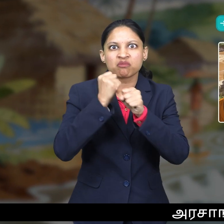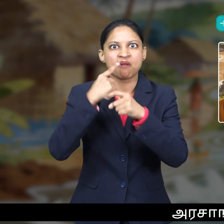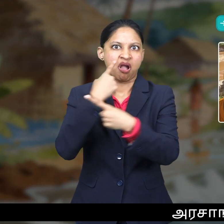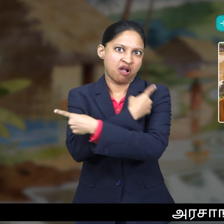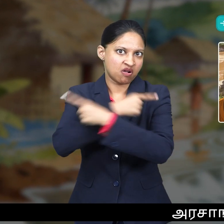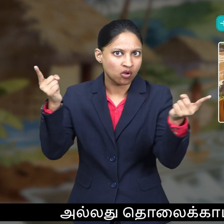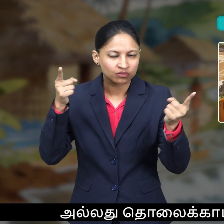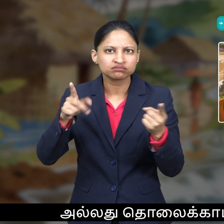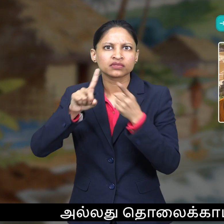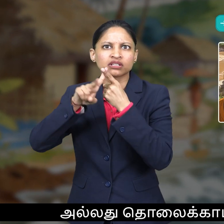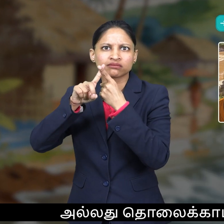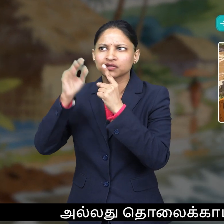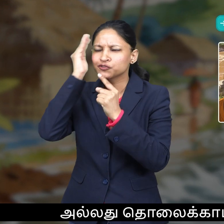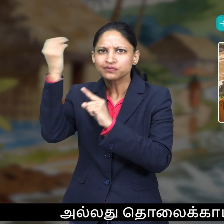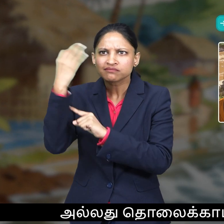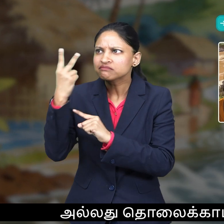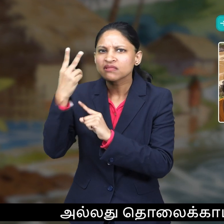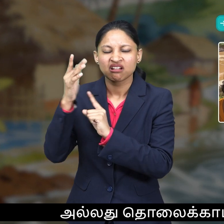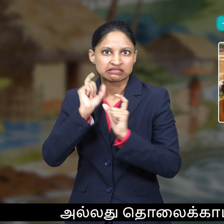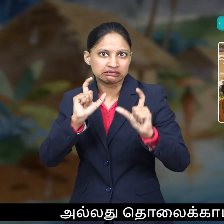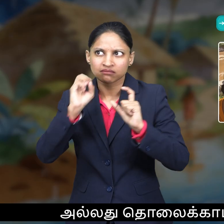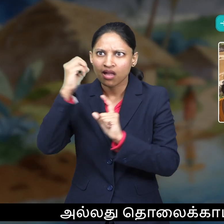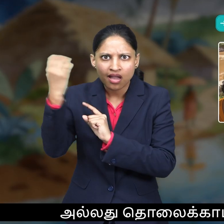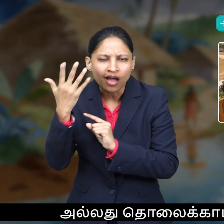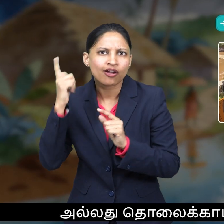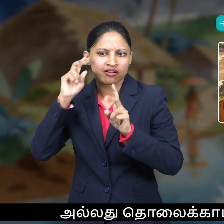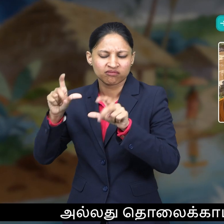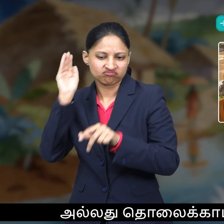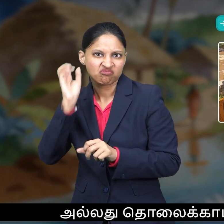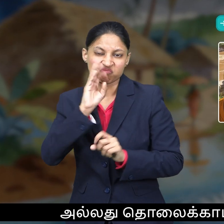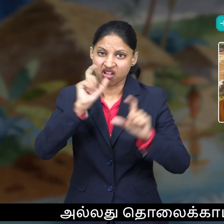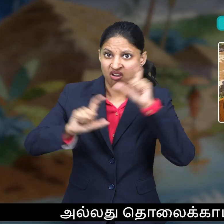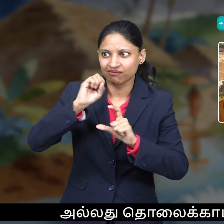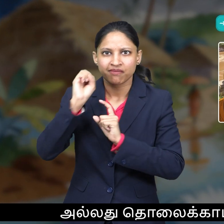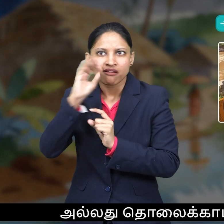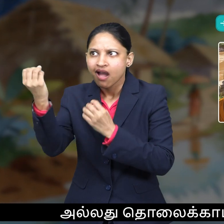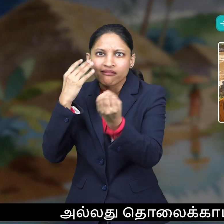அரசாங்கத்தின் வானொலி அல்லது தொலைக்காட்சி எச்சரிக்கைகளை கேளுங்கள்.